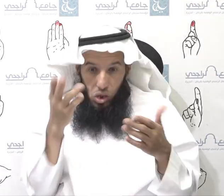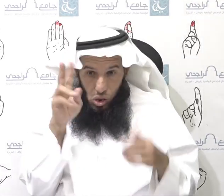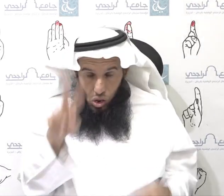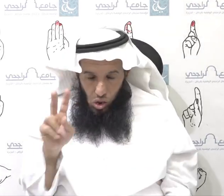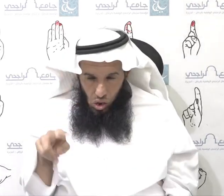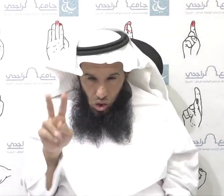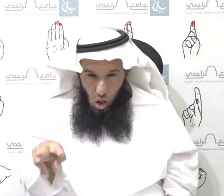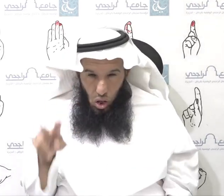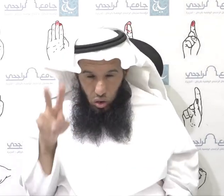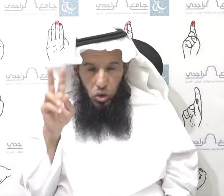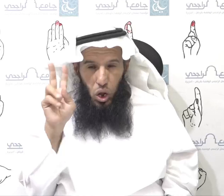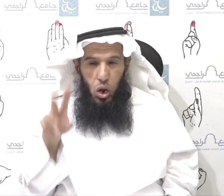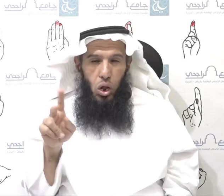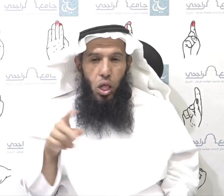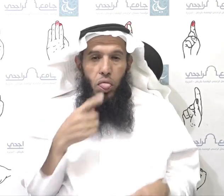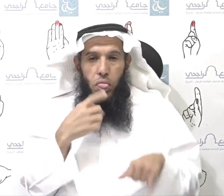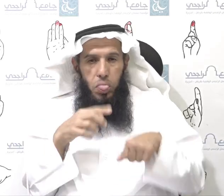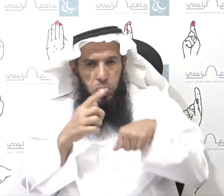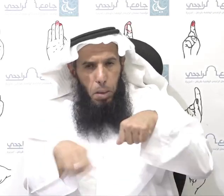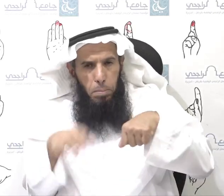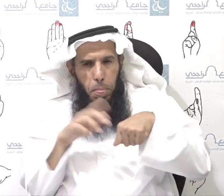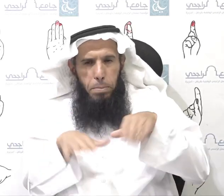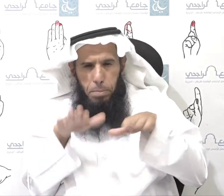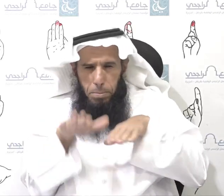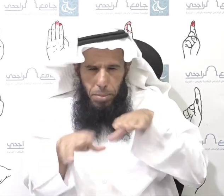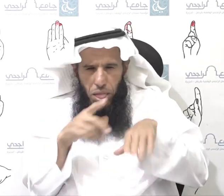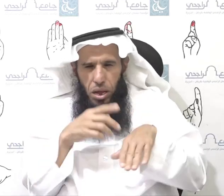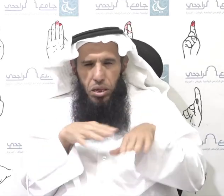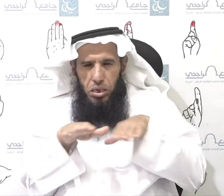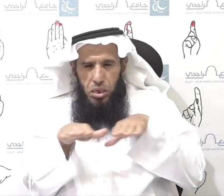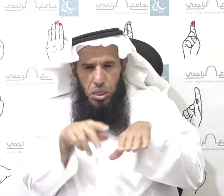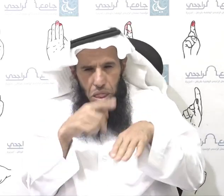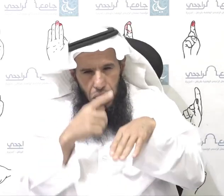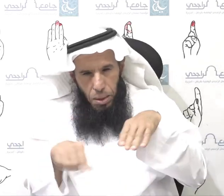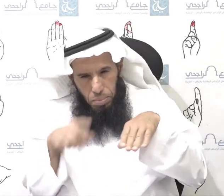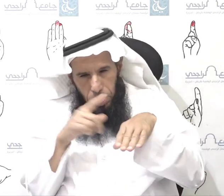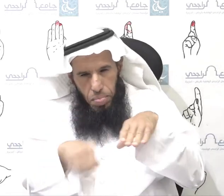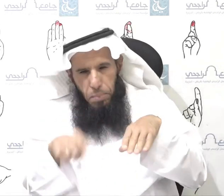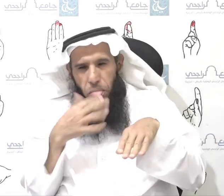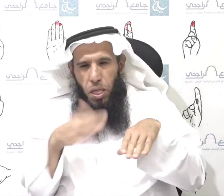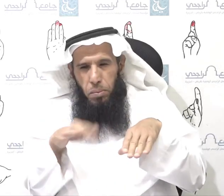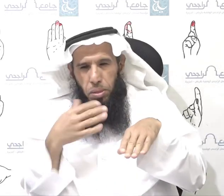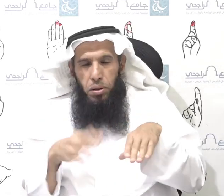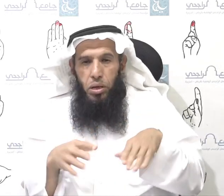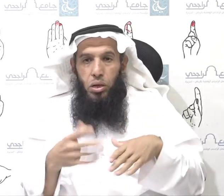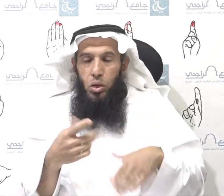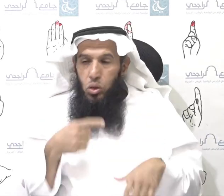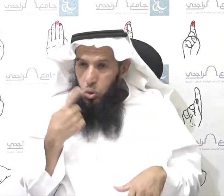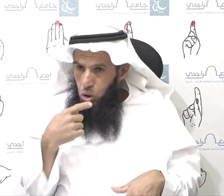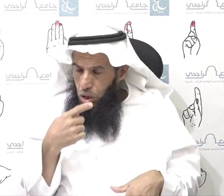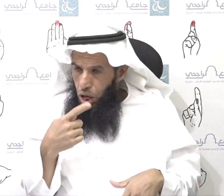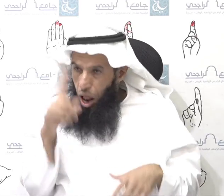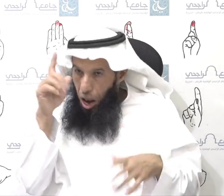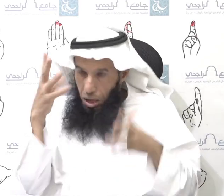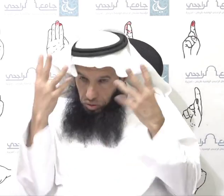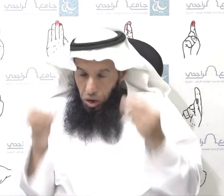تفطرت قدماه. قالت: فقلت: يا رسول الله، أليس الله قد غفر لك ما تقدم من ذنبك